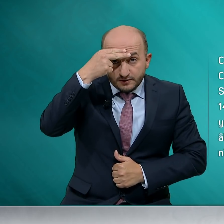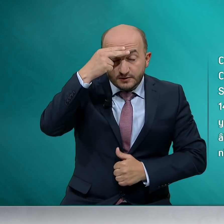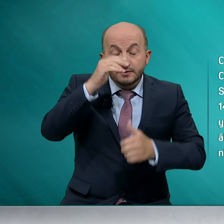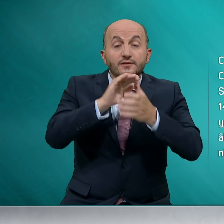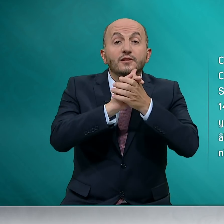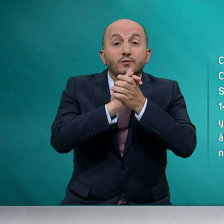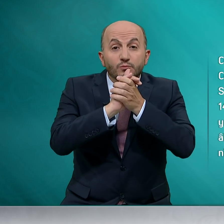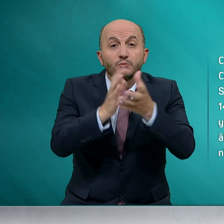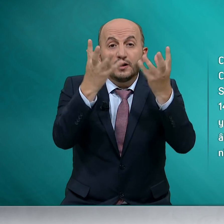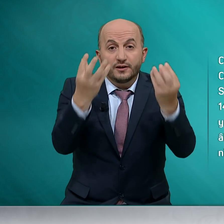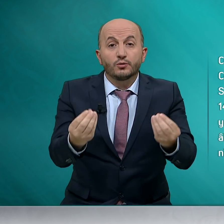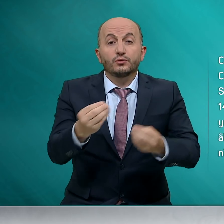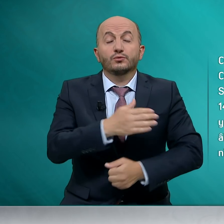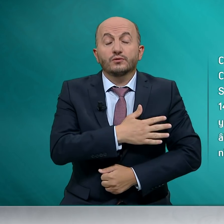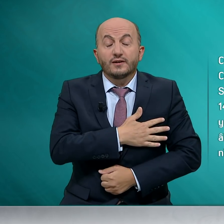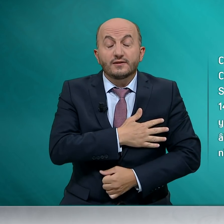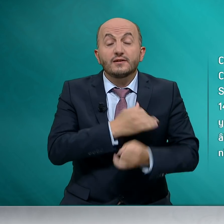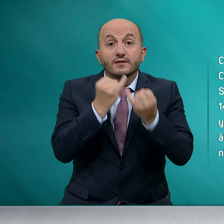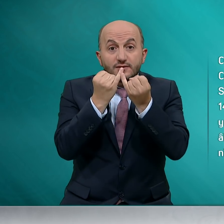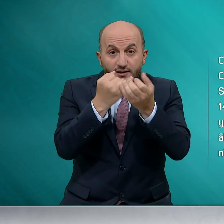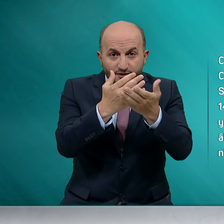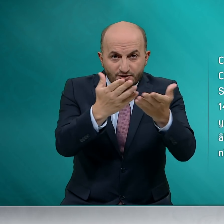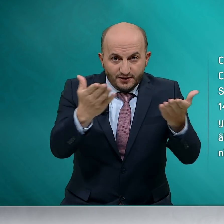Cumanız mübarek olsun aziz kardeşlerim.